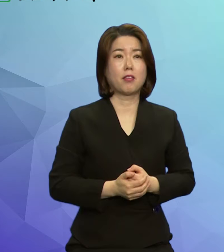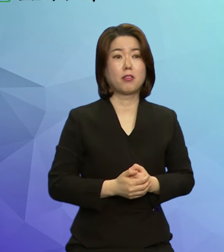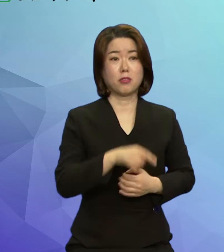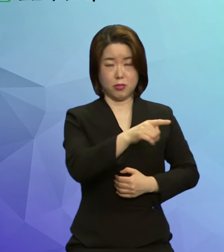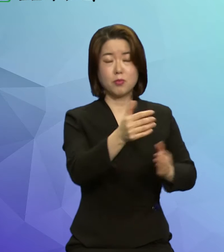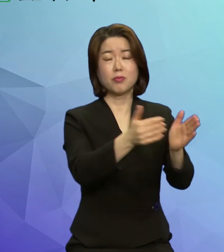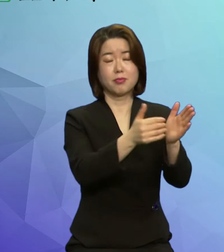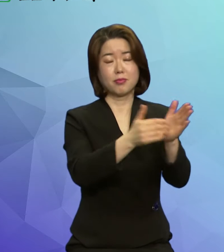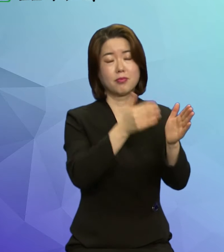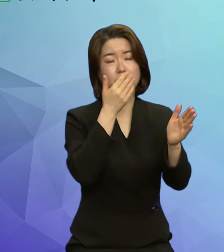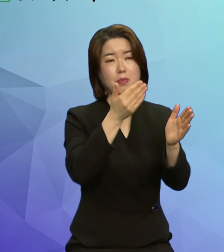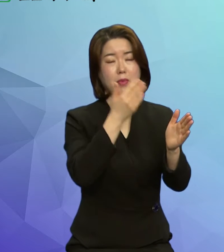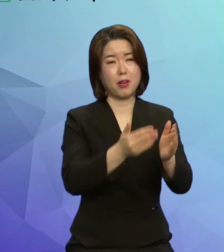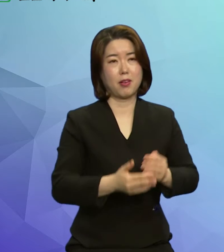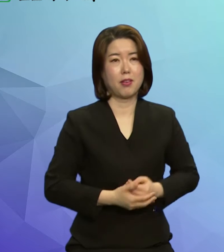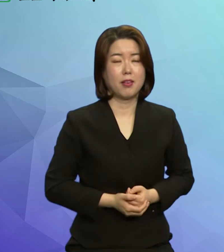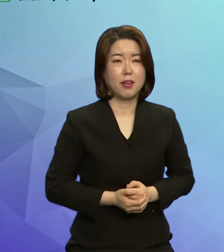거죠.